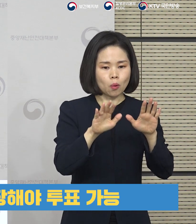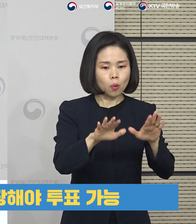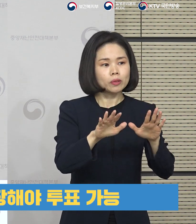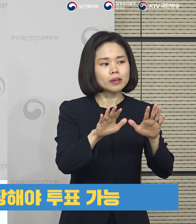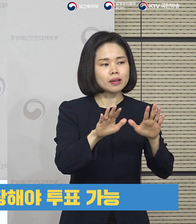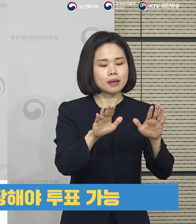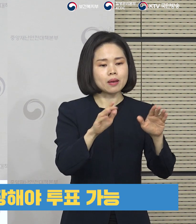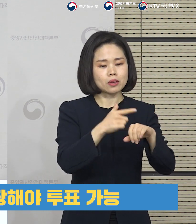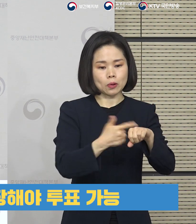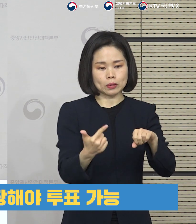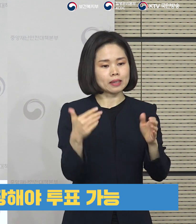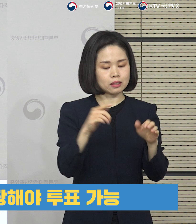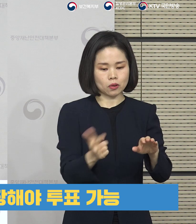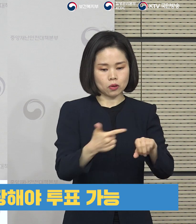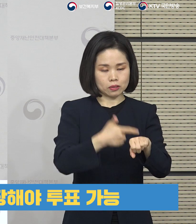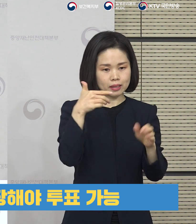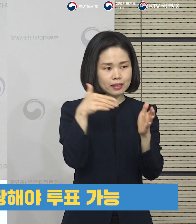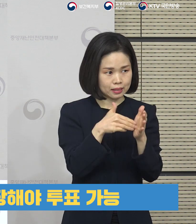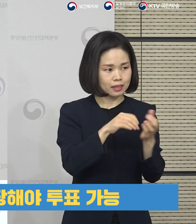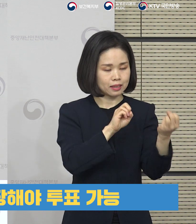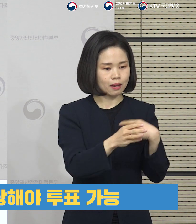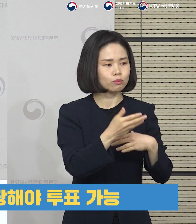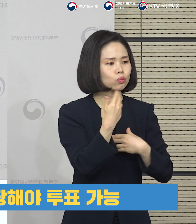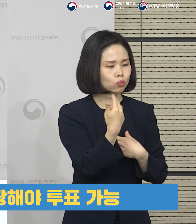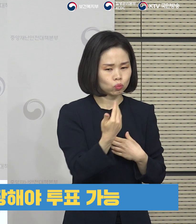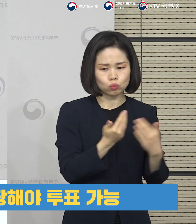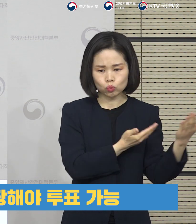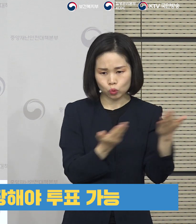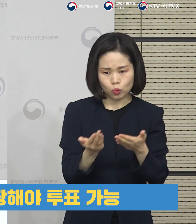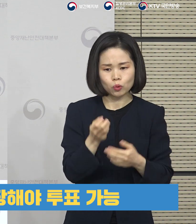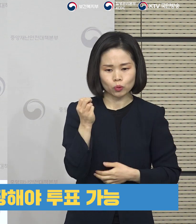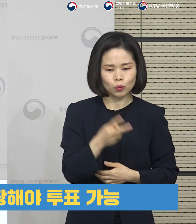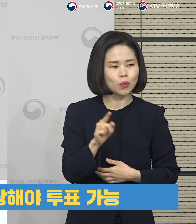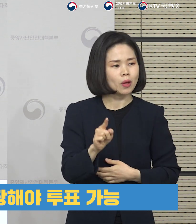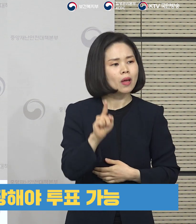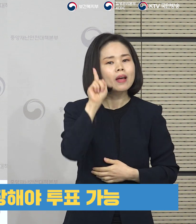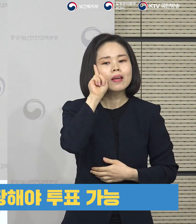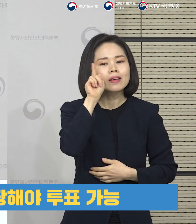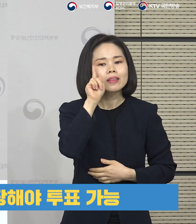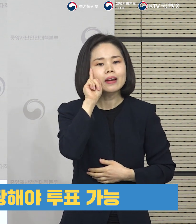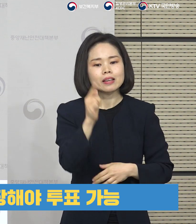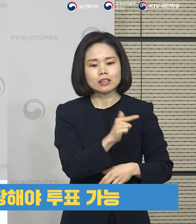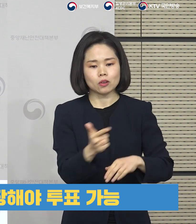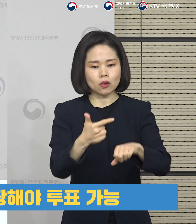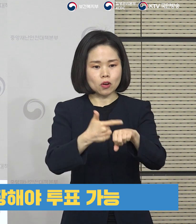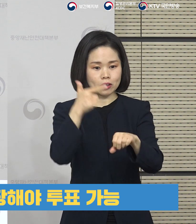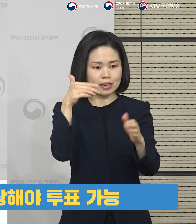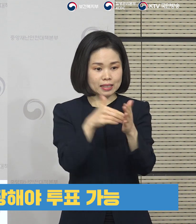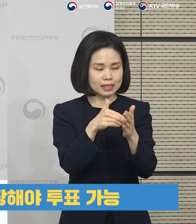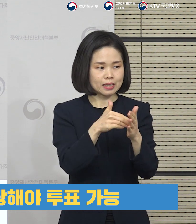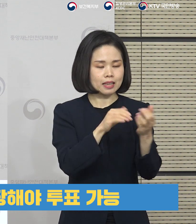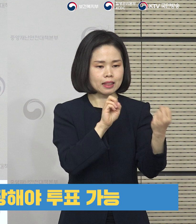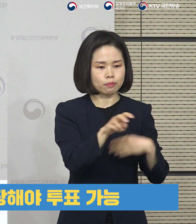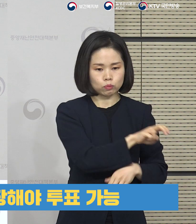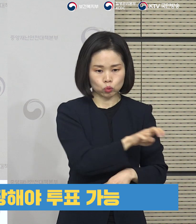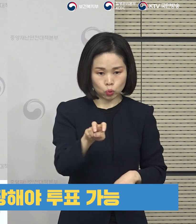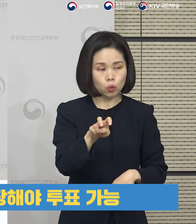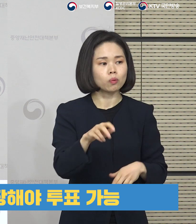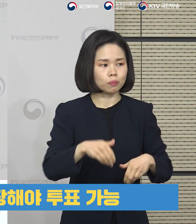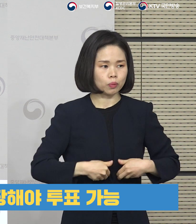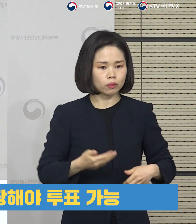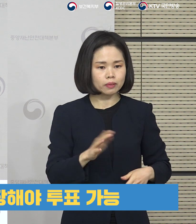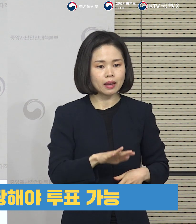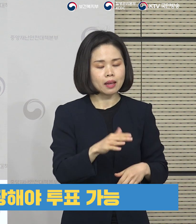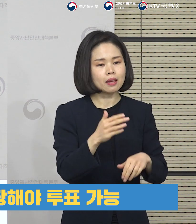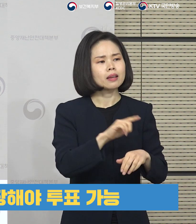오늘 문자를 보냈는데 18시까지는 답변을 줘야 되고요. 내일 12시에 보낸 문자에 대해서도 18시까지, 당일